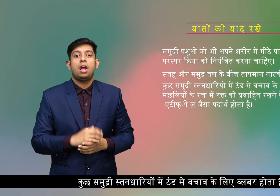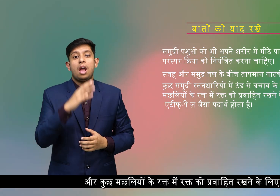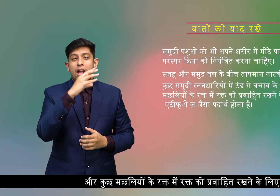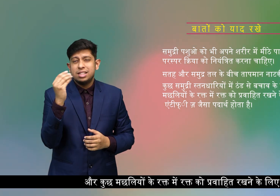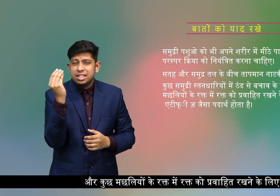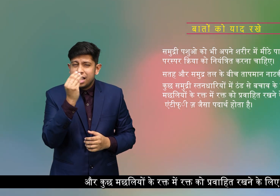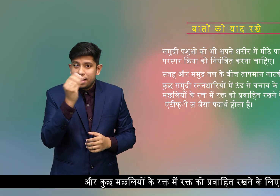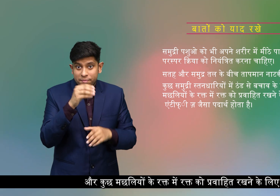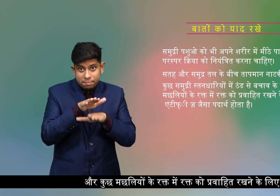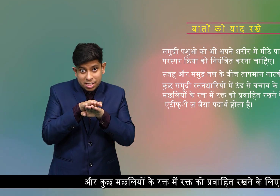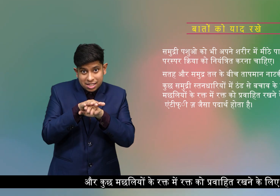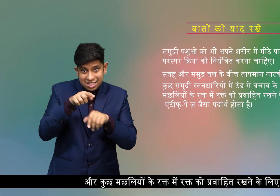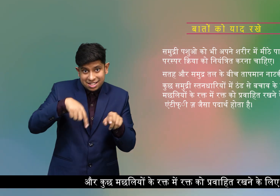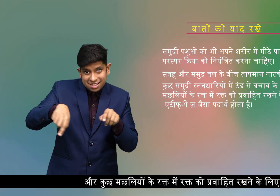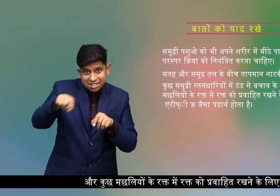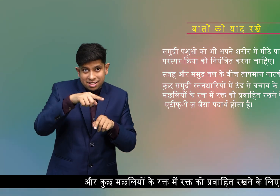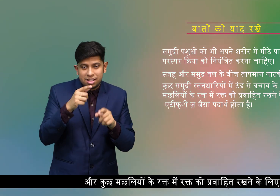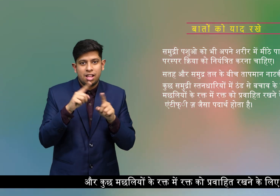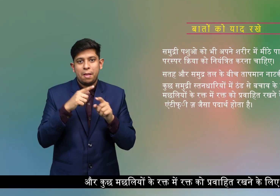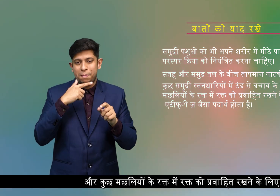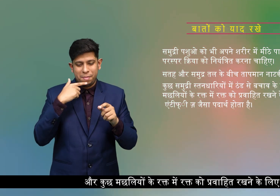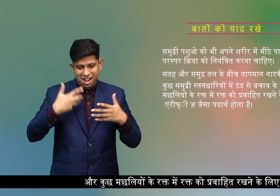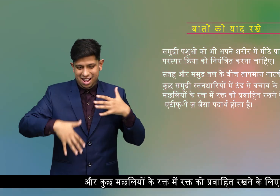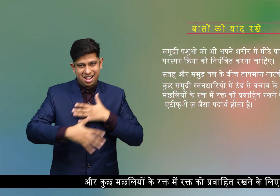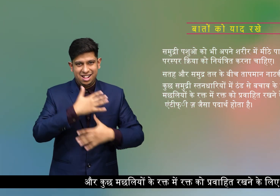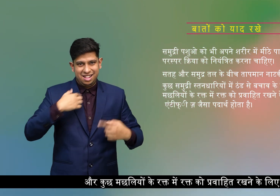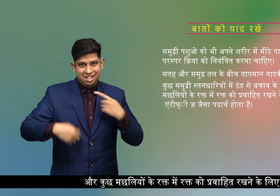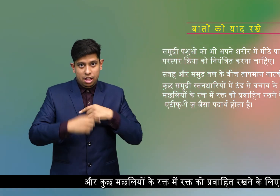और कुछ मछलियों के रक्त में रक्त प्रवाहित रखने के लिए